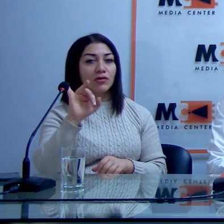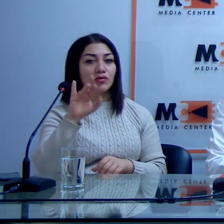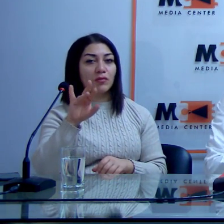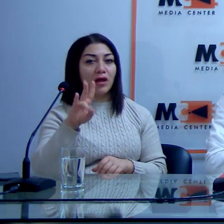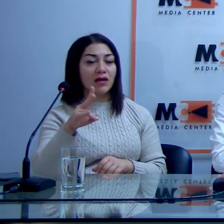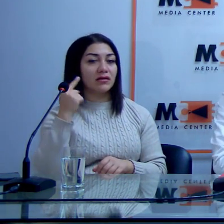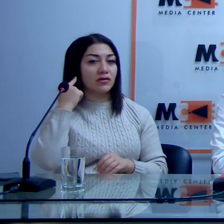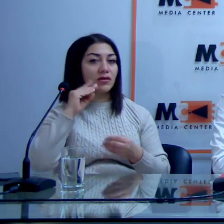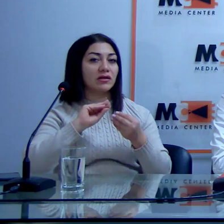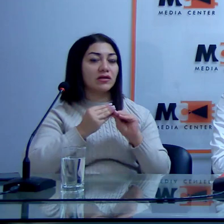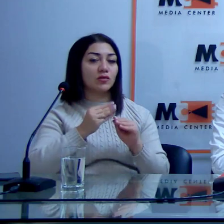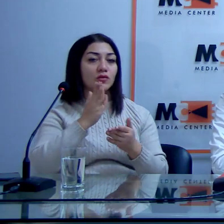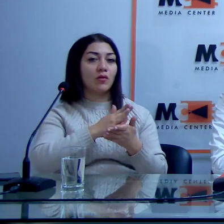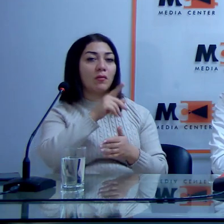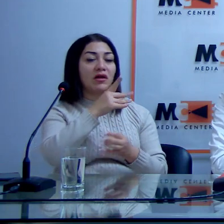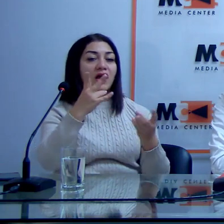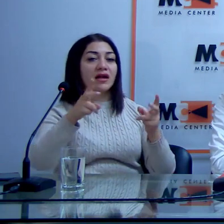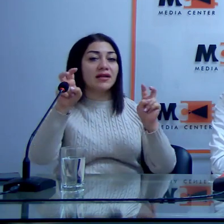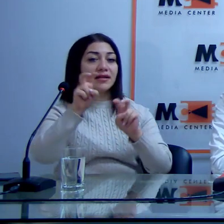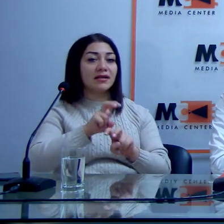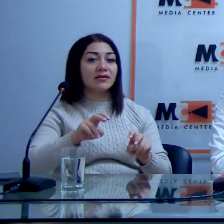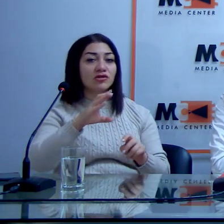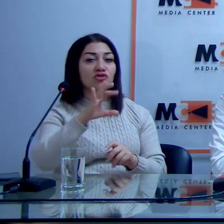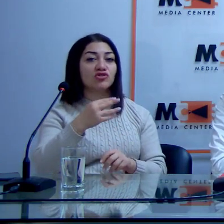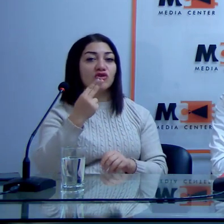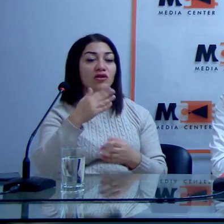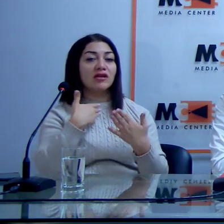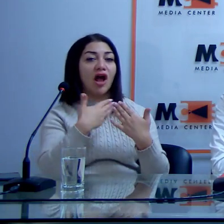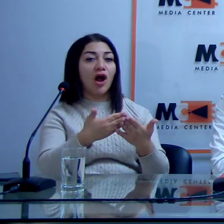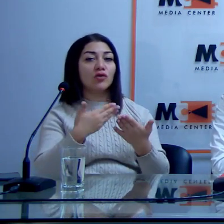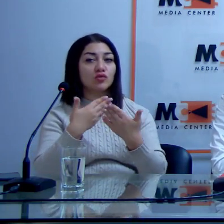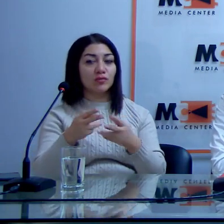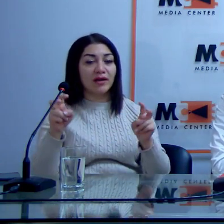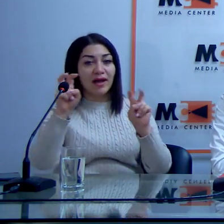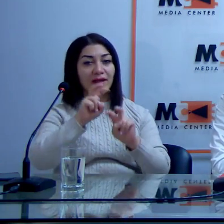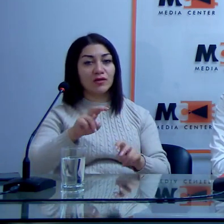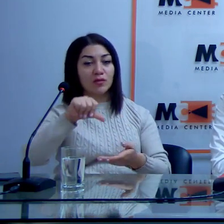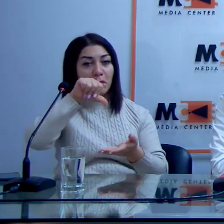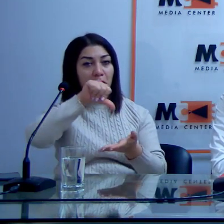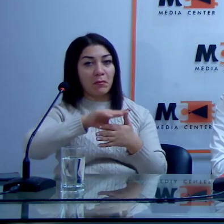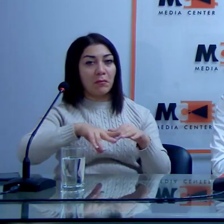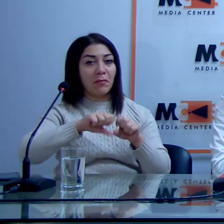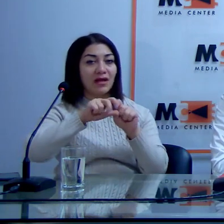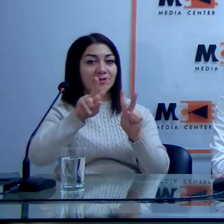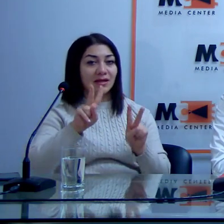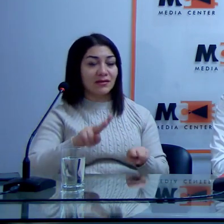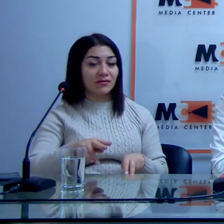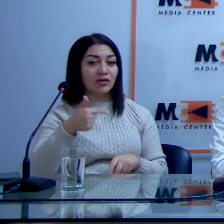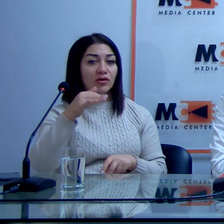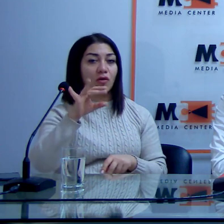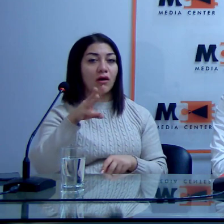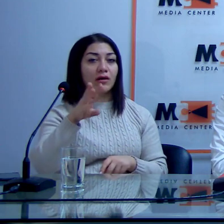ունեցող անձանց խնդիրների վերհանում, կարիքների գնահատում, սոցհարցումների և հետազոտության մասնագետ